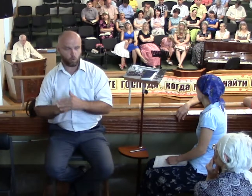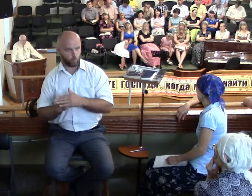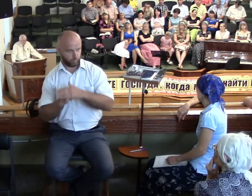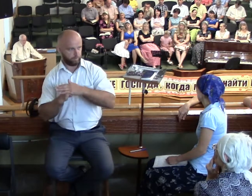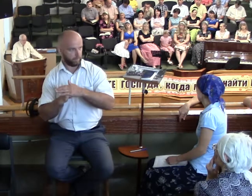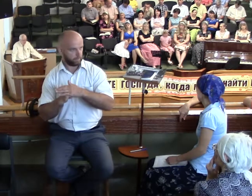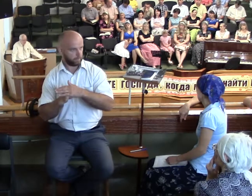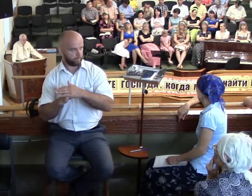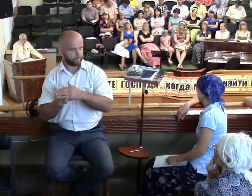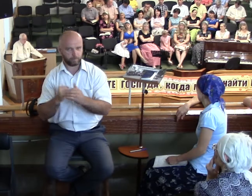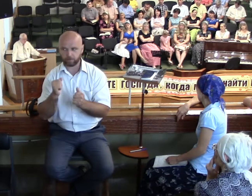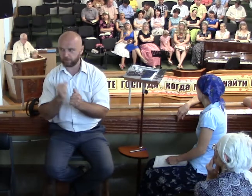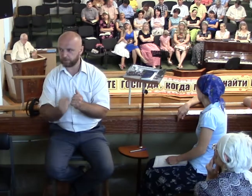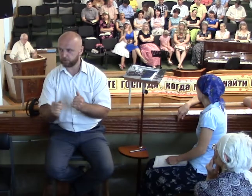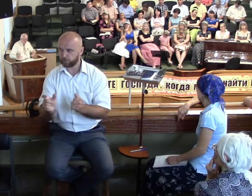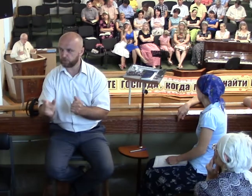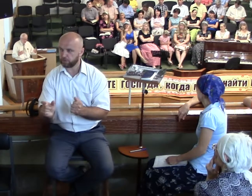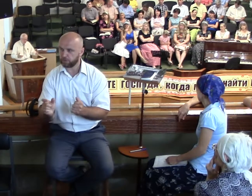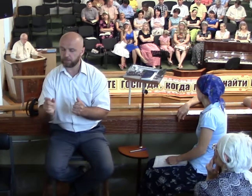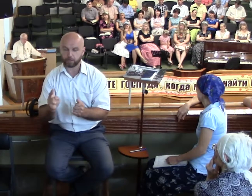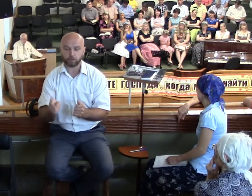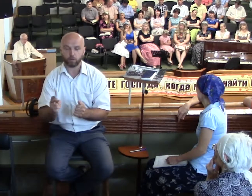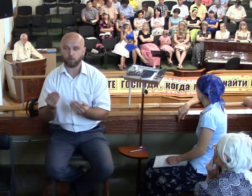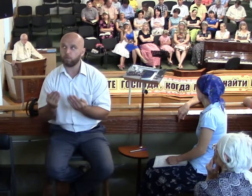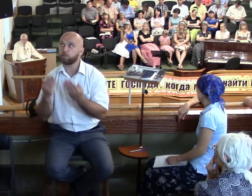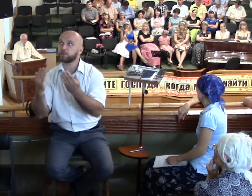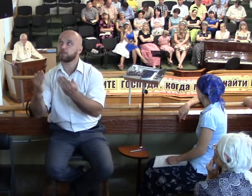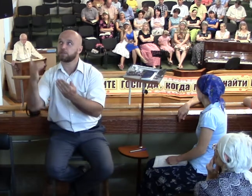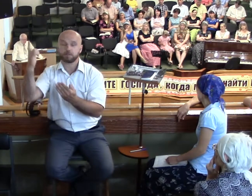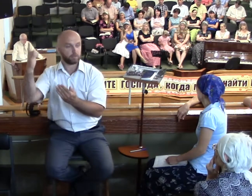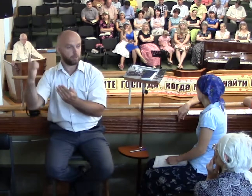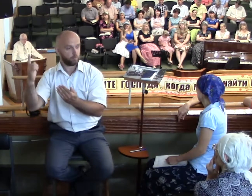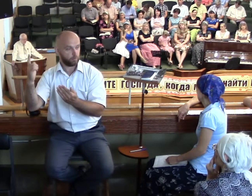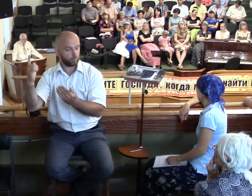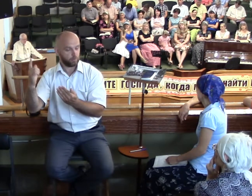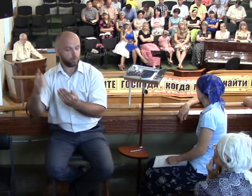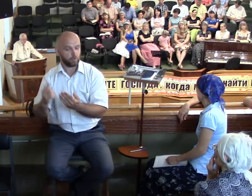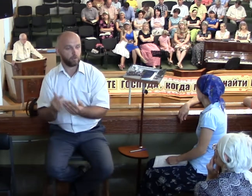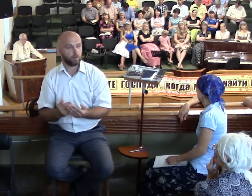свое оправдание, то, что он действительно апостол, и говорит, мы